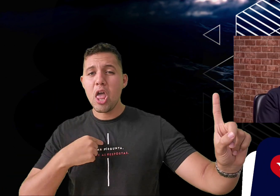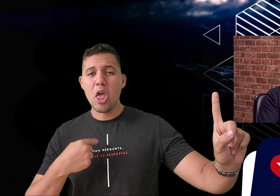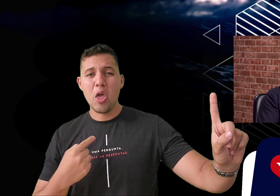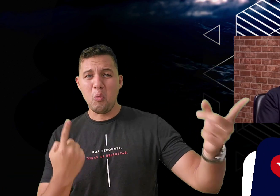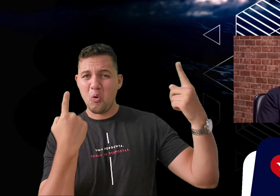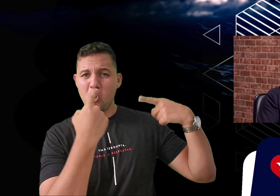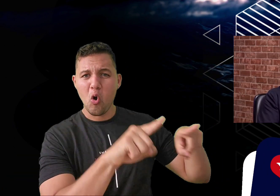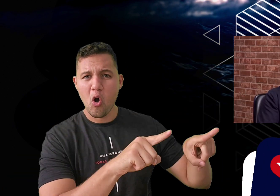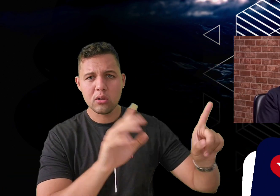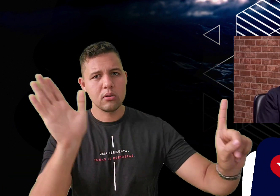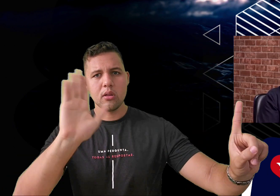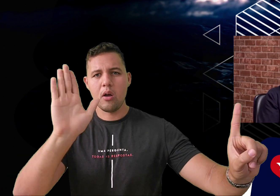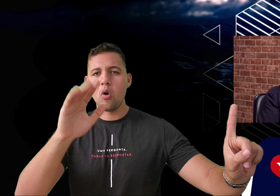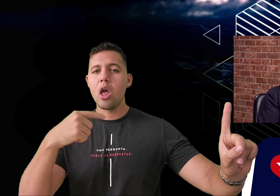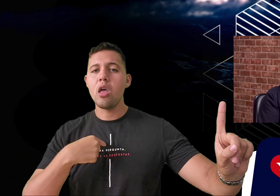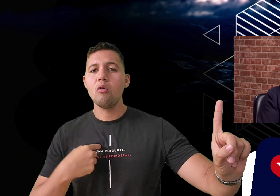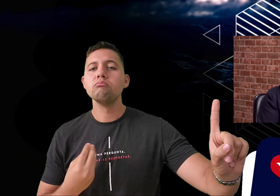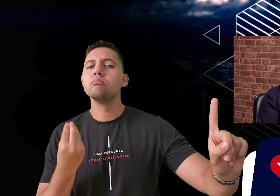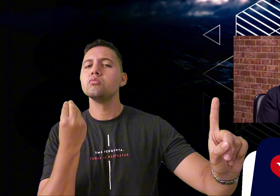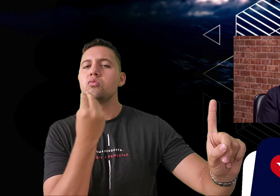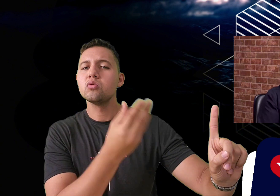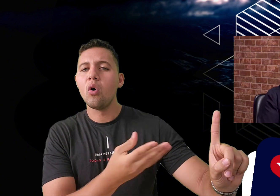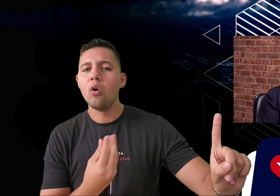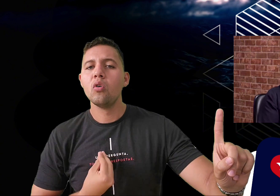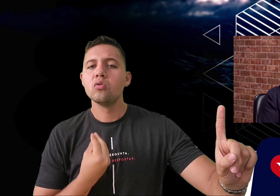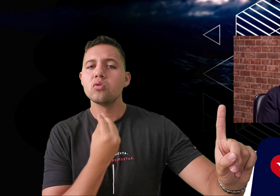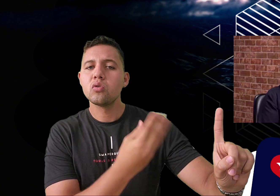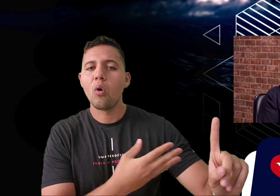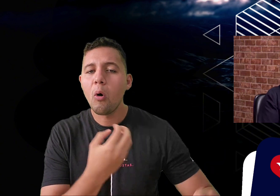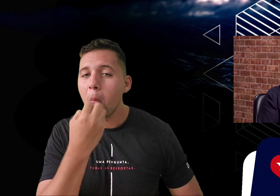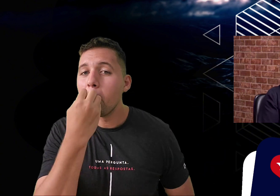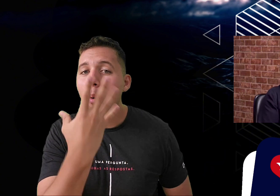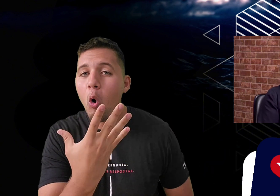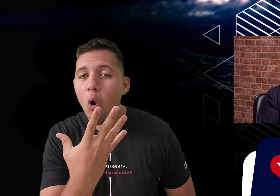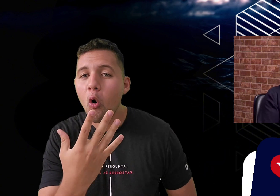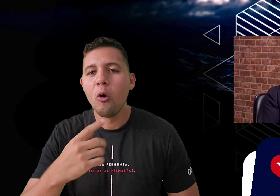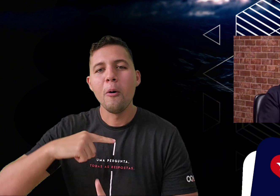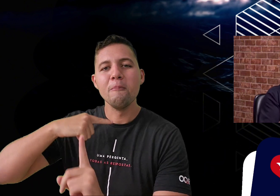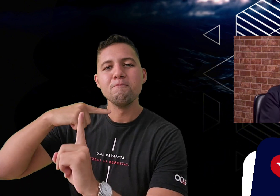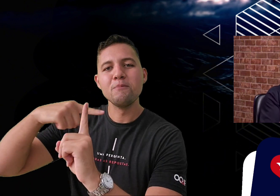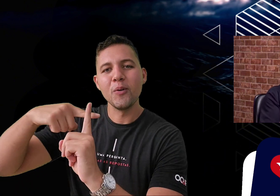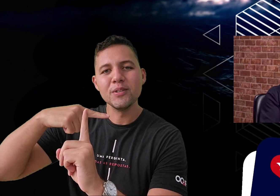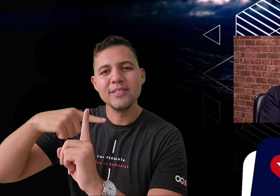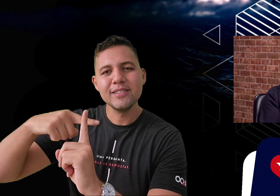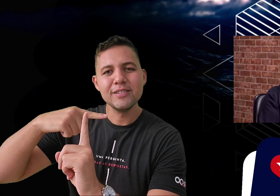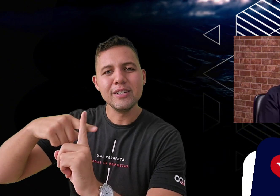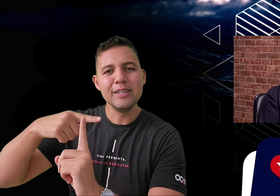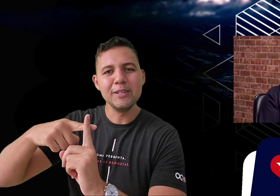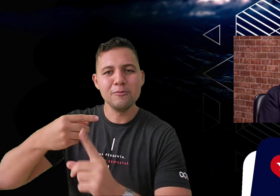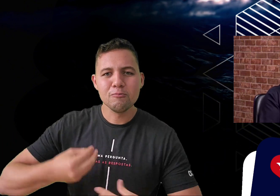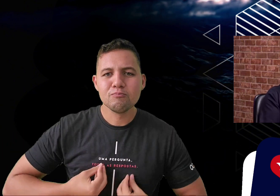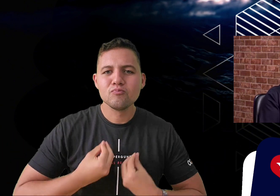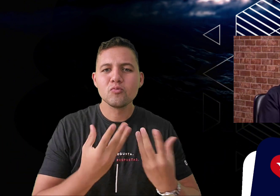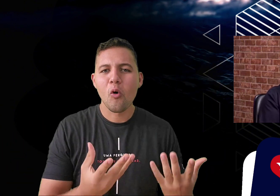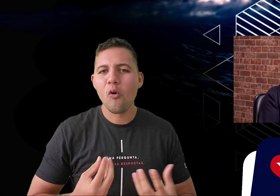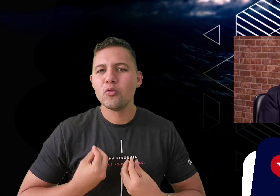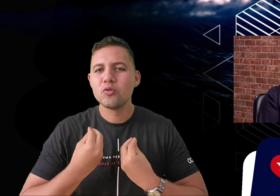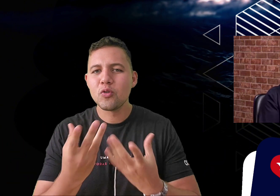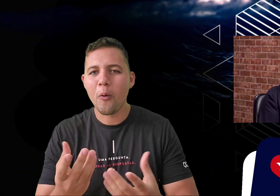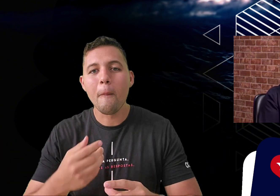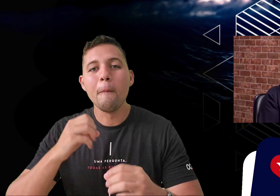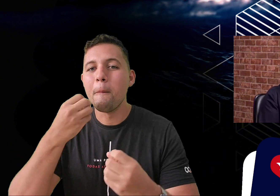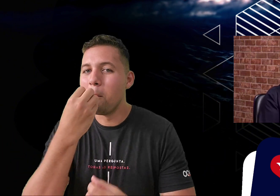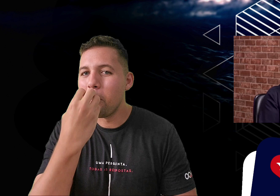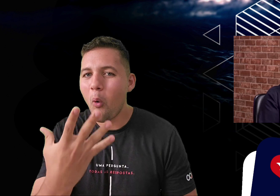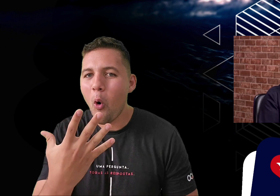tratar os seus familiares, porque, segundo a palavra de Deus, quando nós pagamos o mal com o